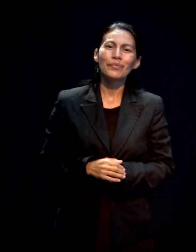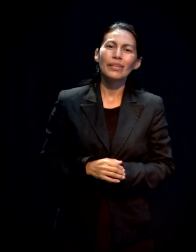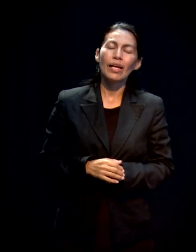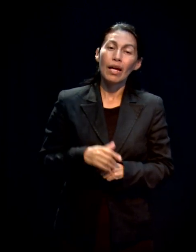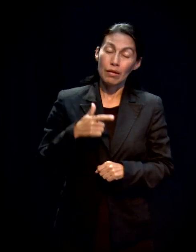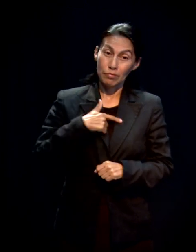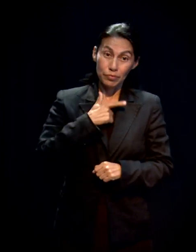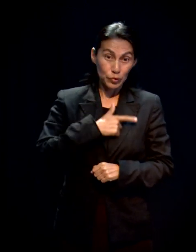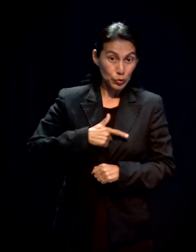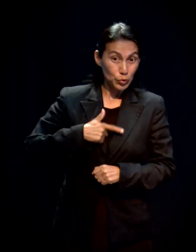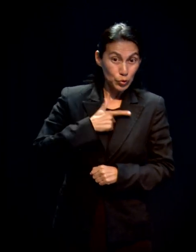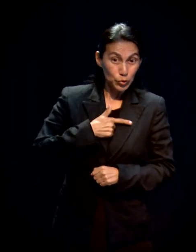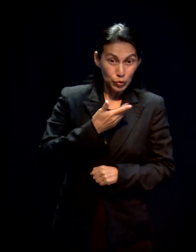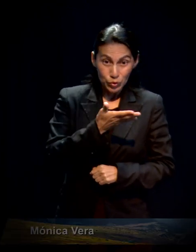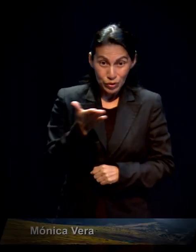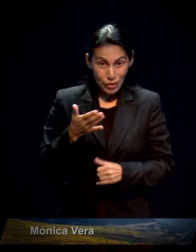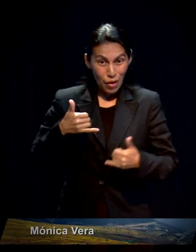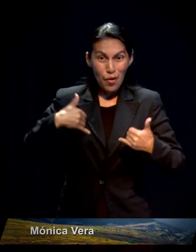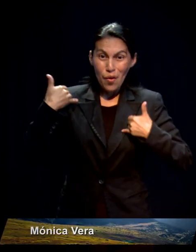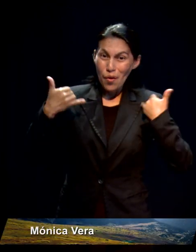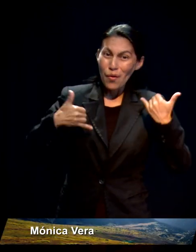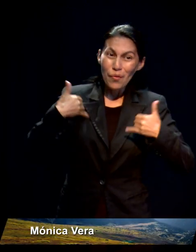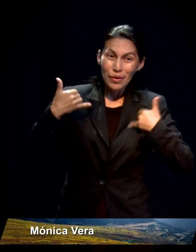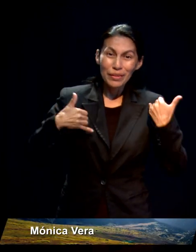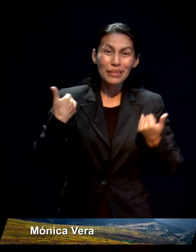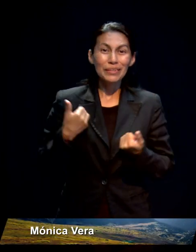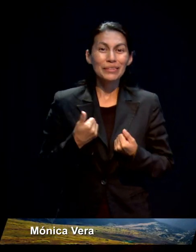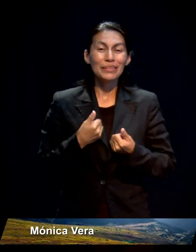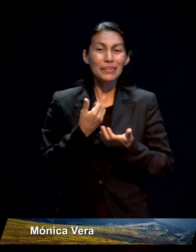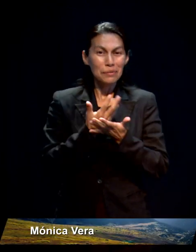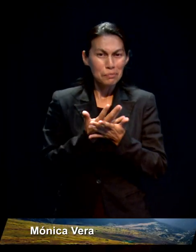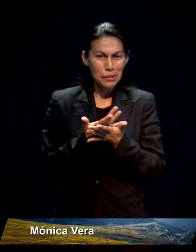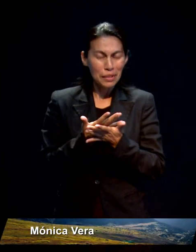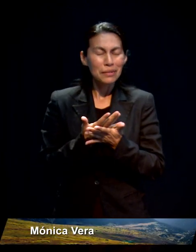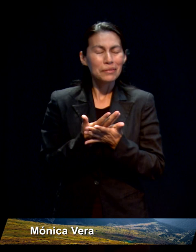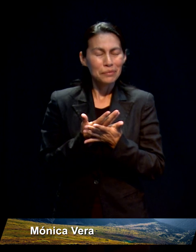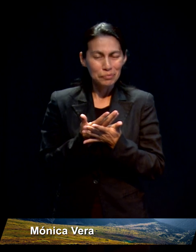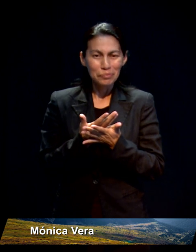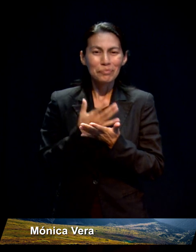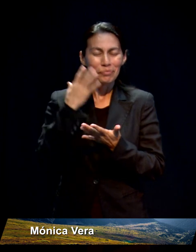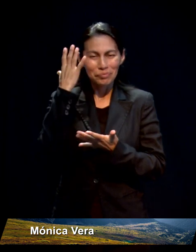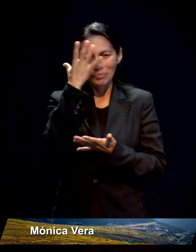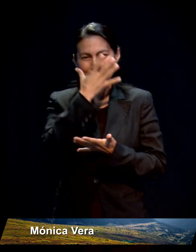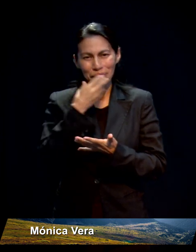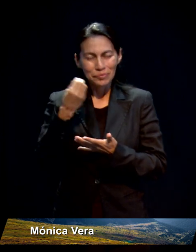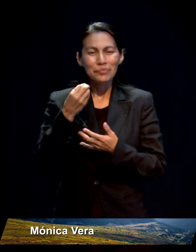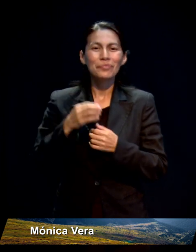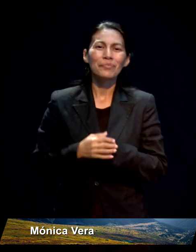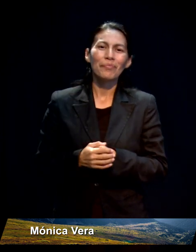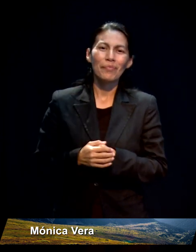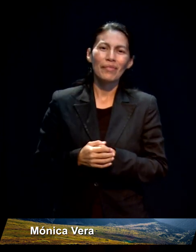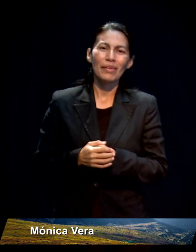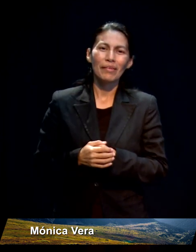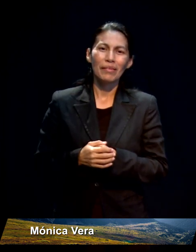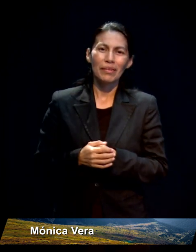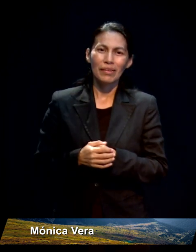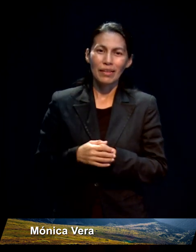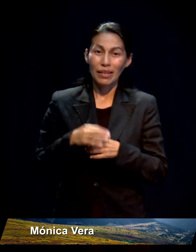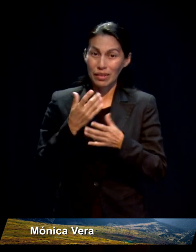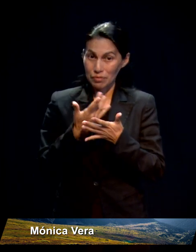como jóvenes ustedes tienen una gran esperanza esa esperanza